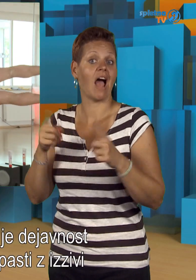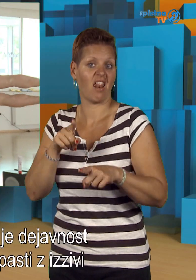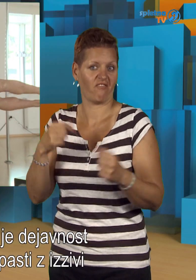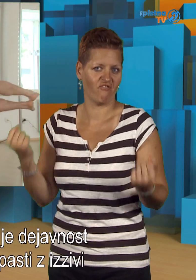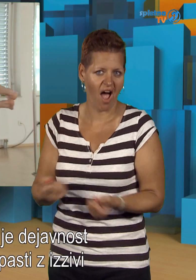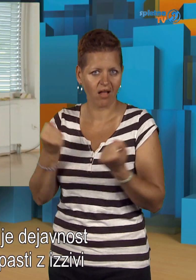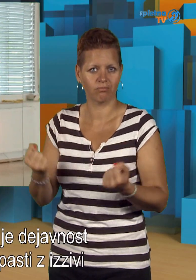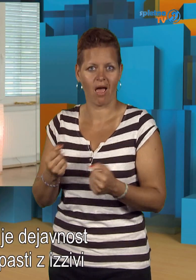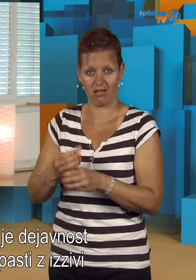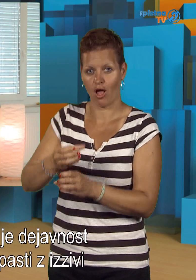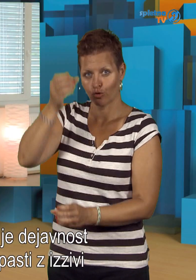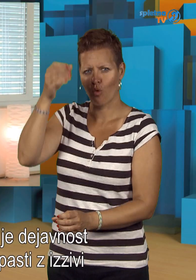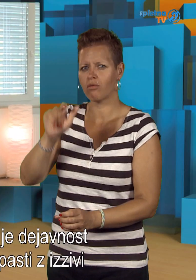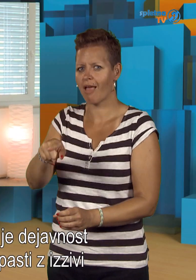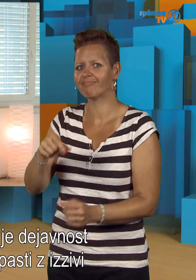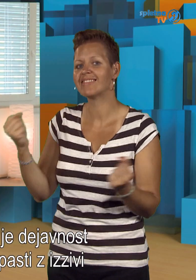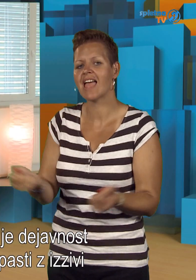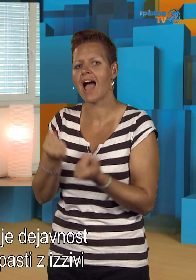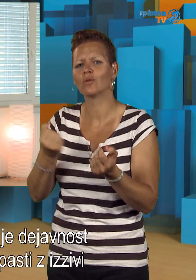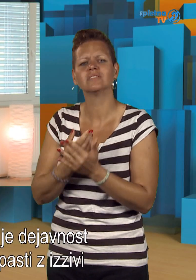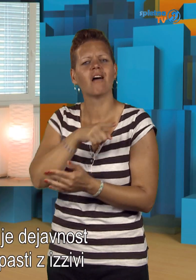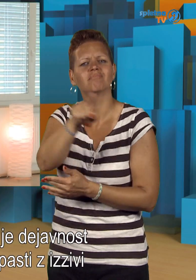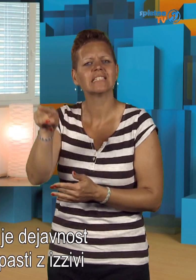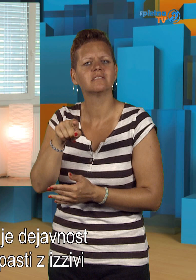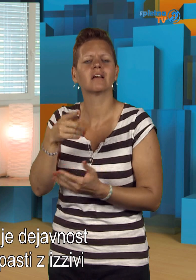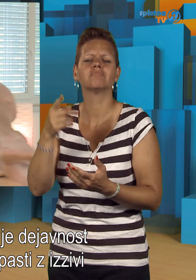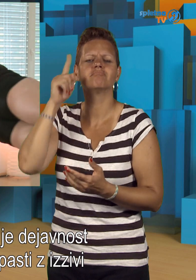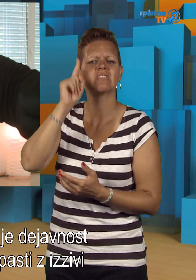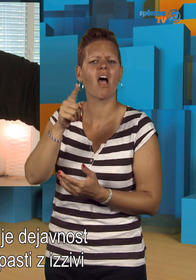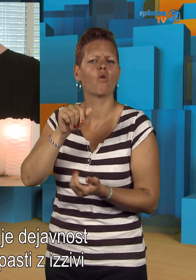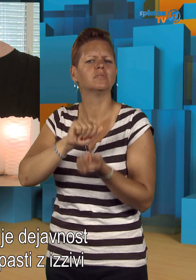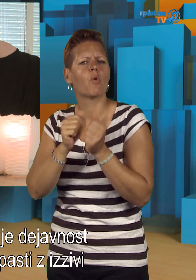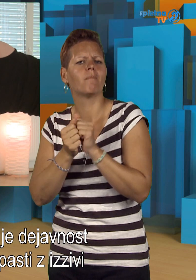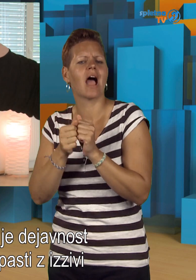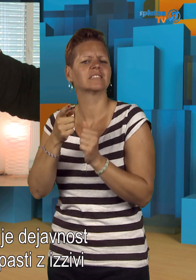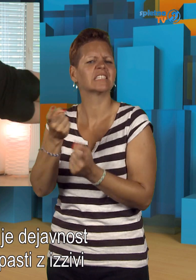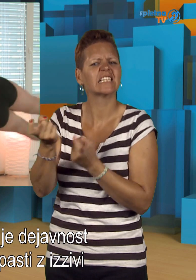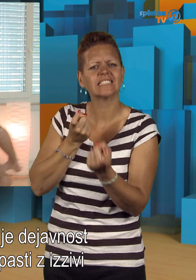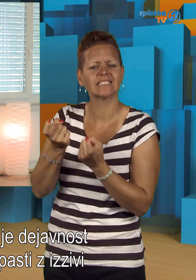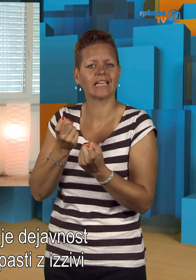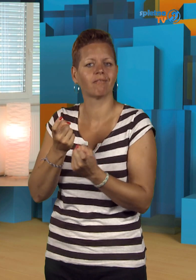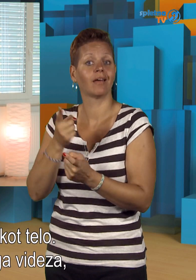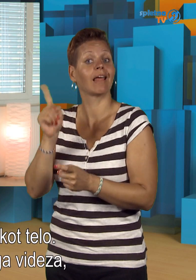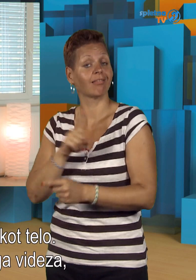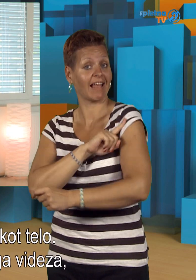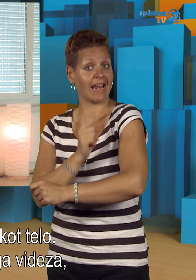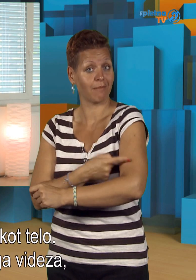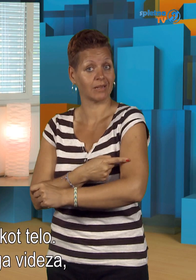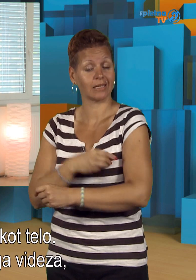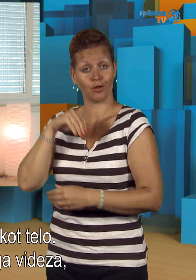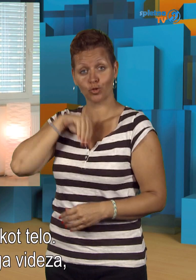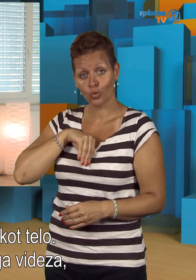Ples ali vadba na drogu je dejavnost za tiste, ki se znajo spopasti z izzivi in krepiti tako duha kot